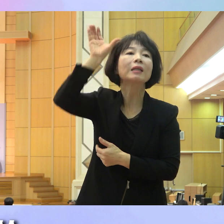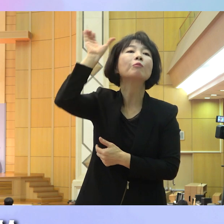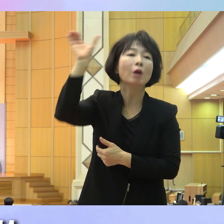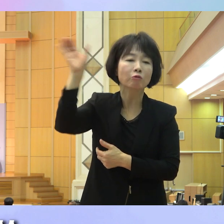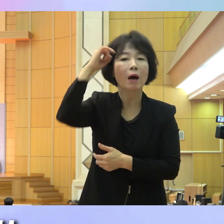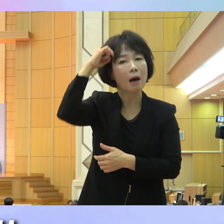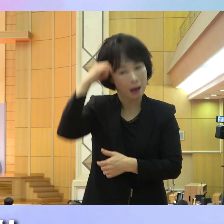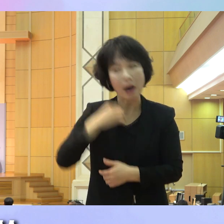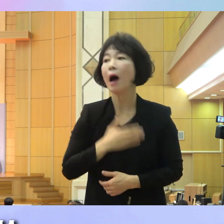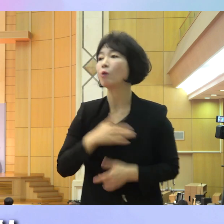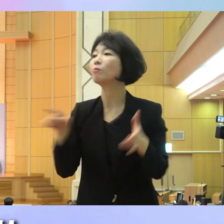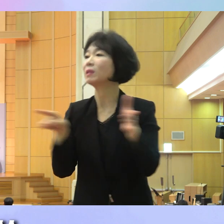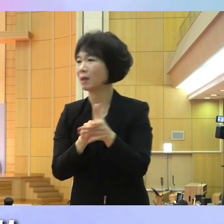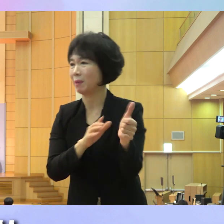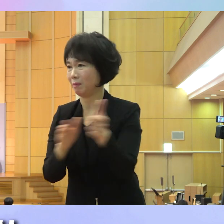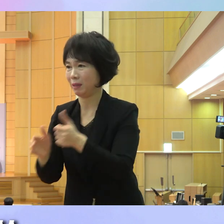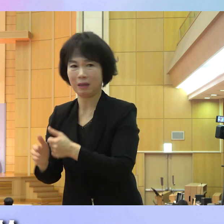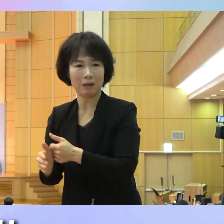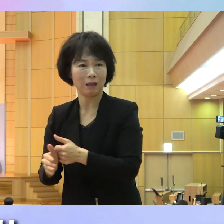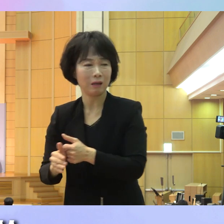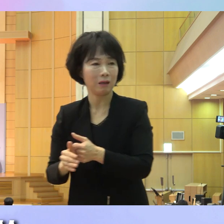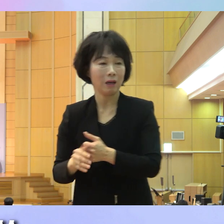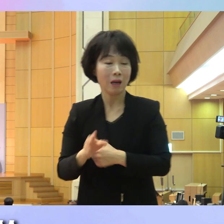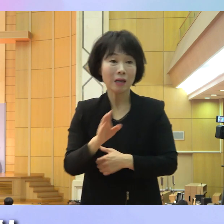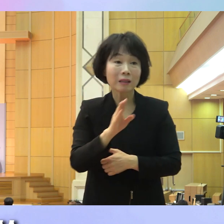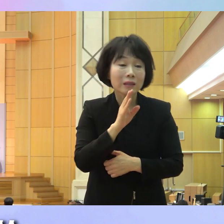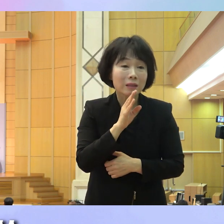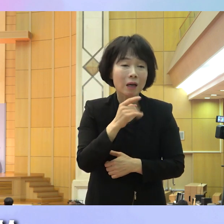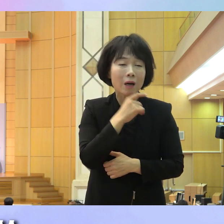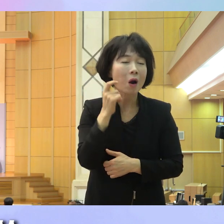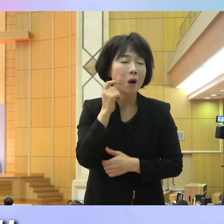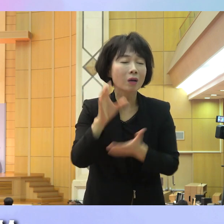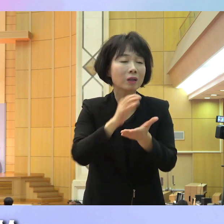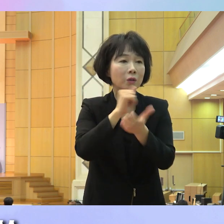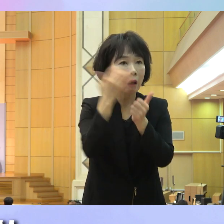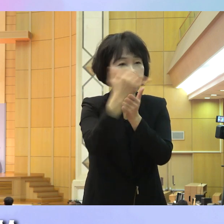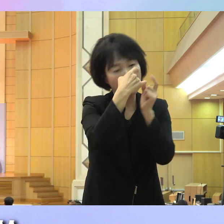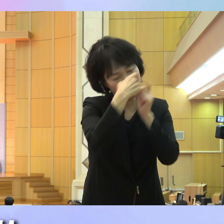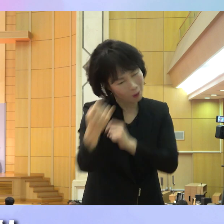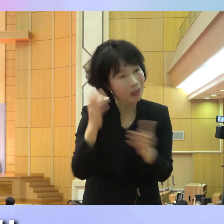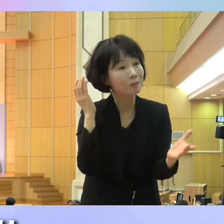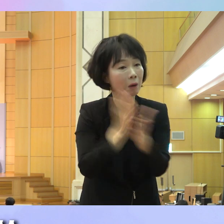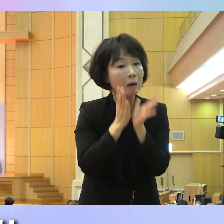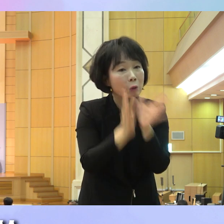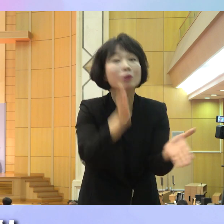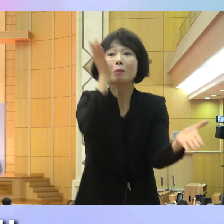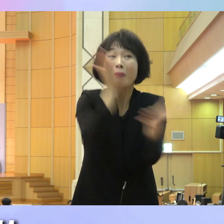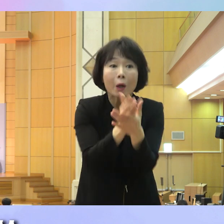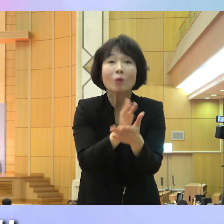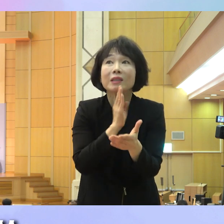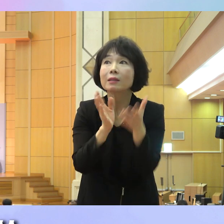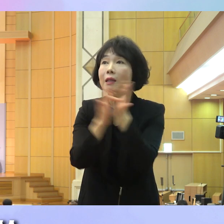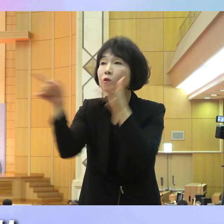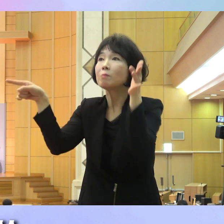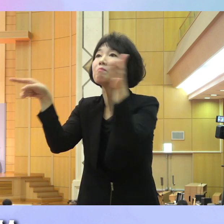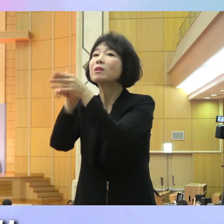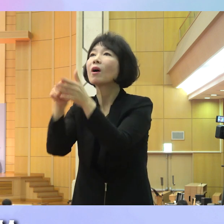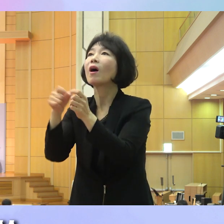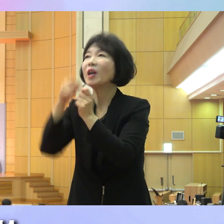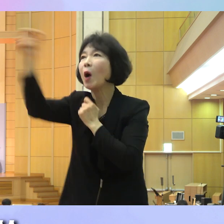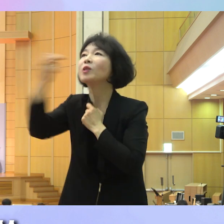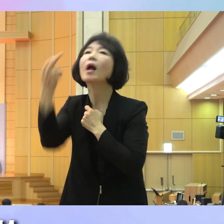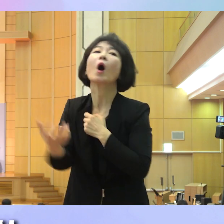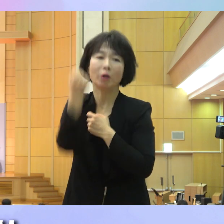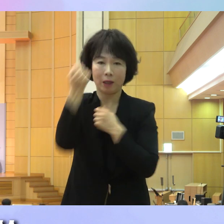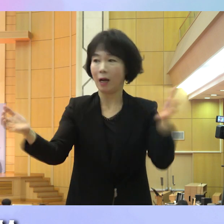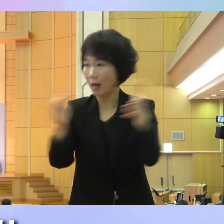가짜한테 미혹당하지 않고 진짜 예수를 믿음으로 말미암아 영생에 이를 줄 믿습니다. 이러한 말씀이 무슨